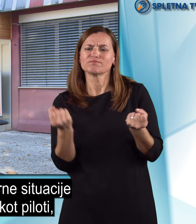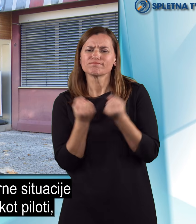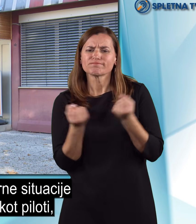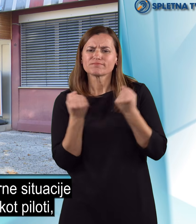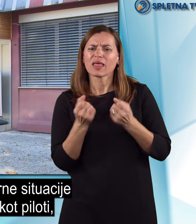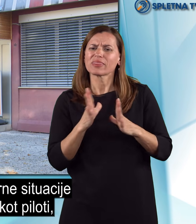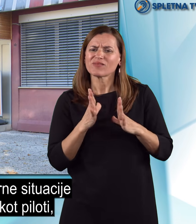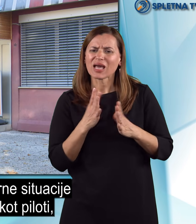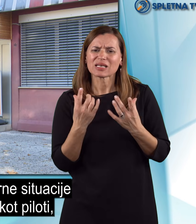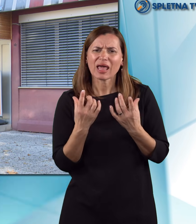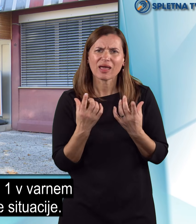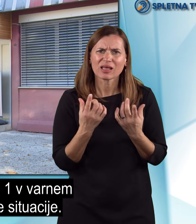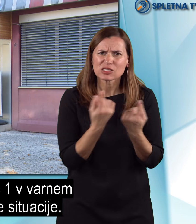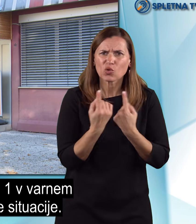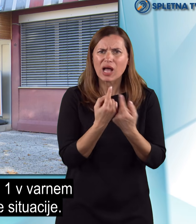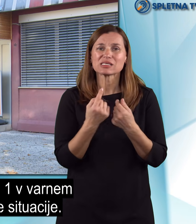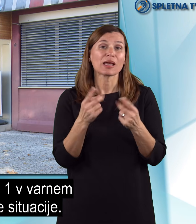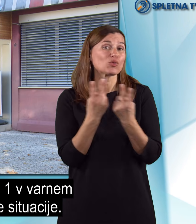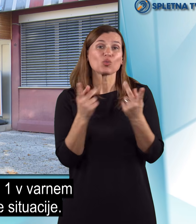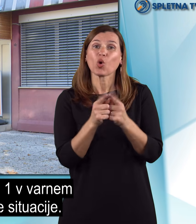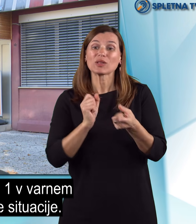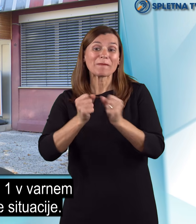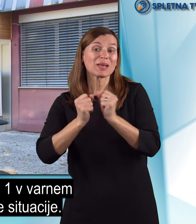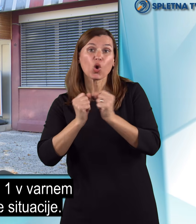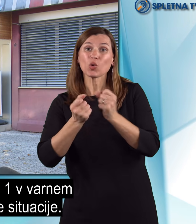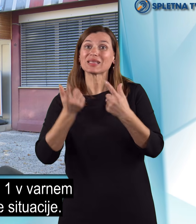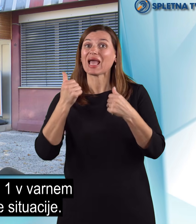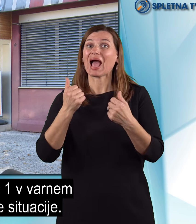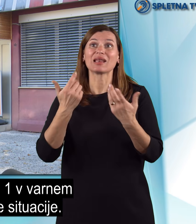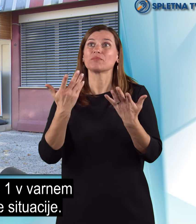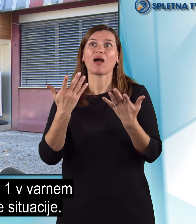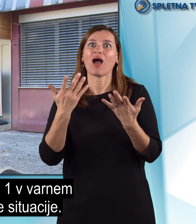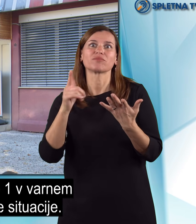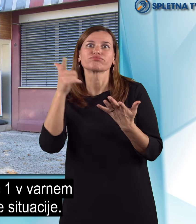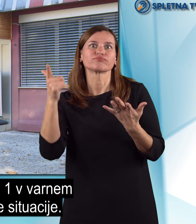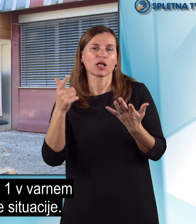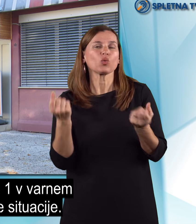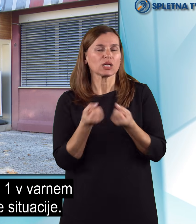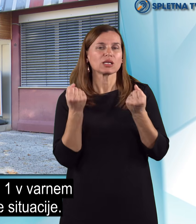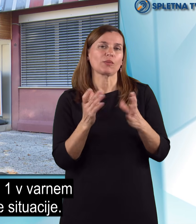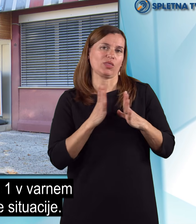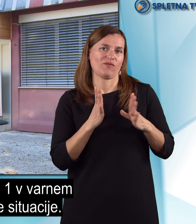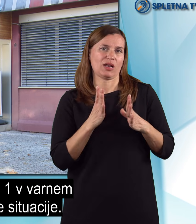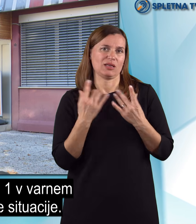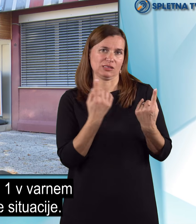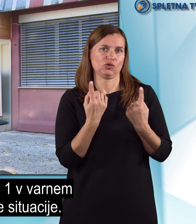treniramo, podobno kot piloti, kot vozniki Formule 1, v varnem okolju, treniramo nevarne situacije.